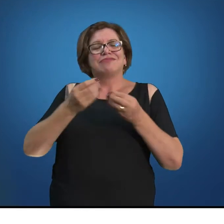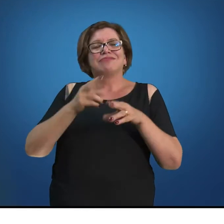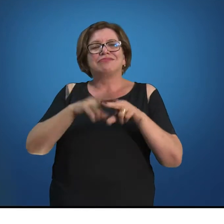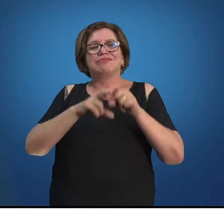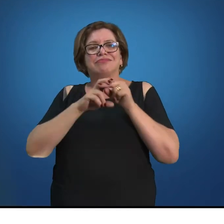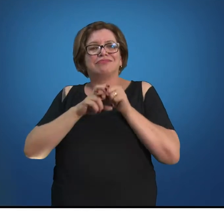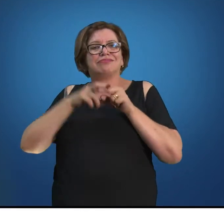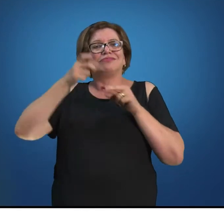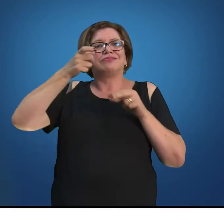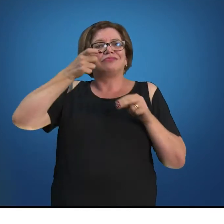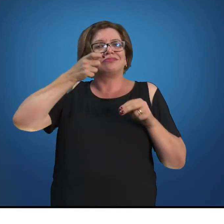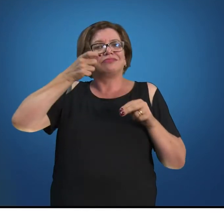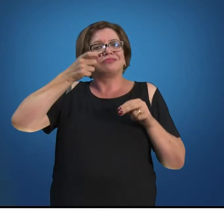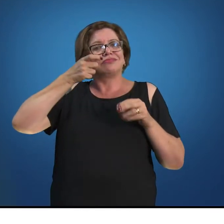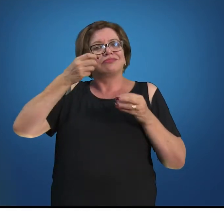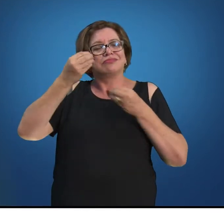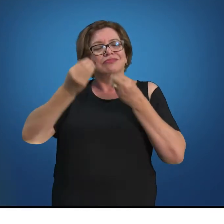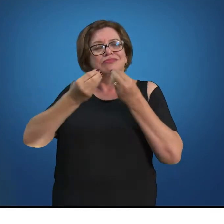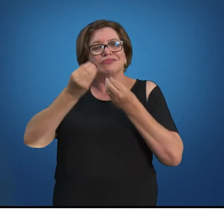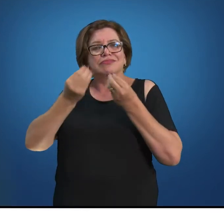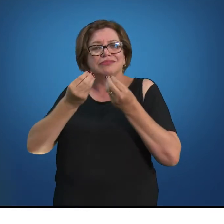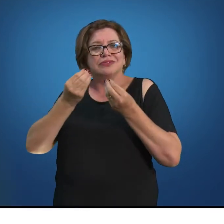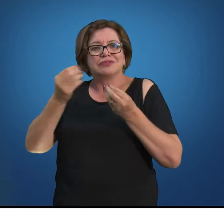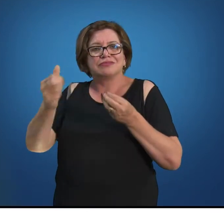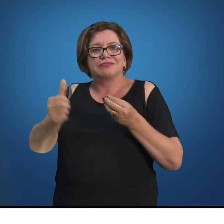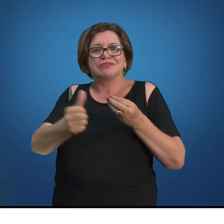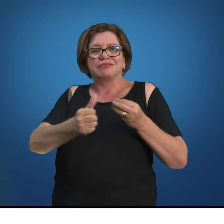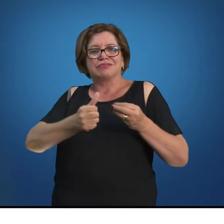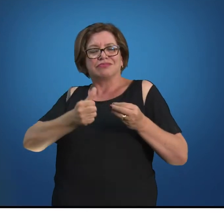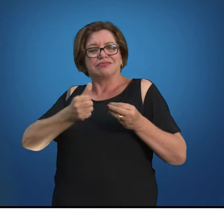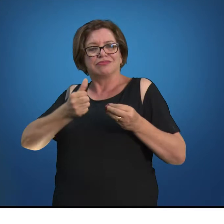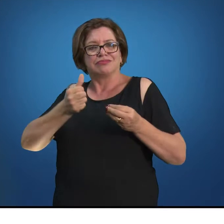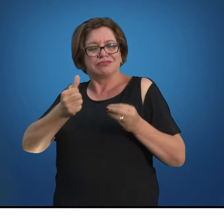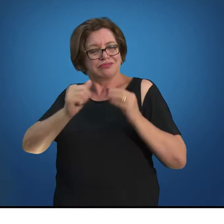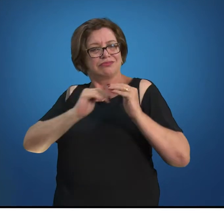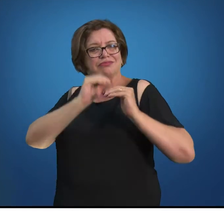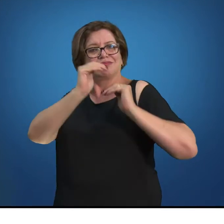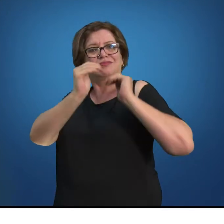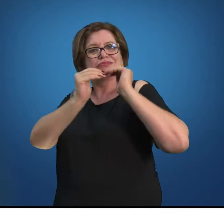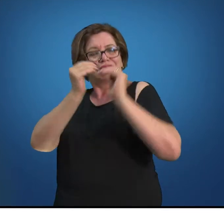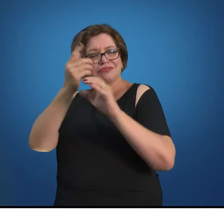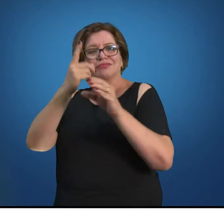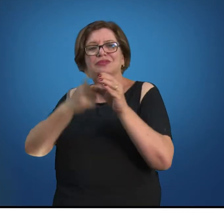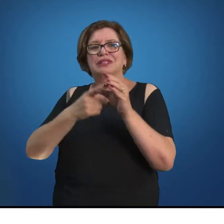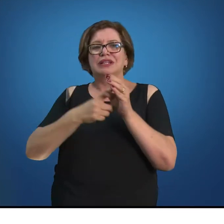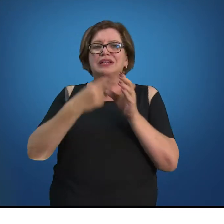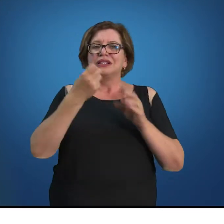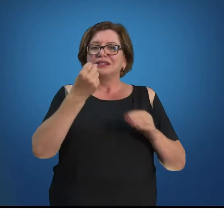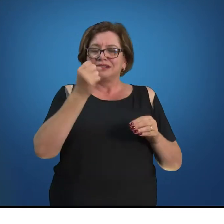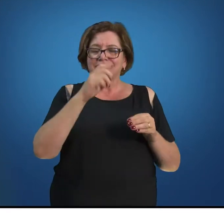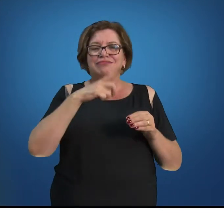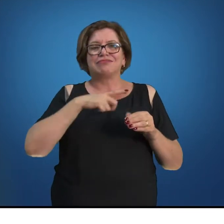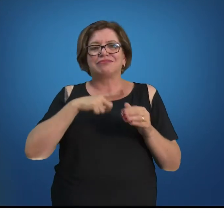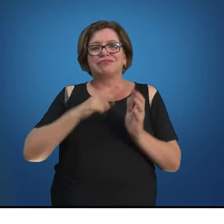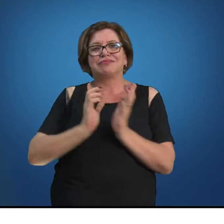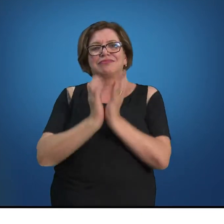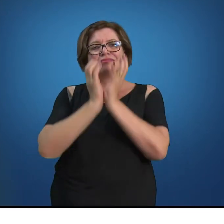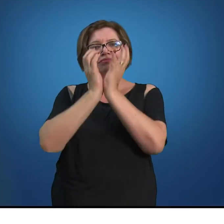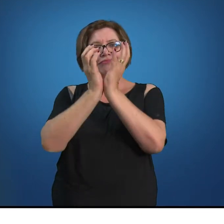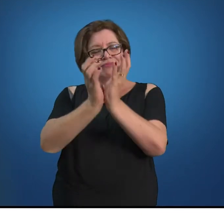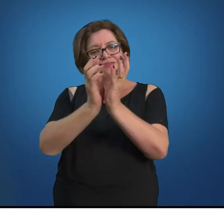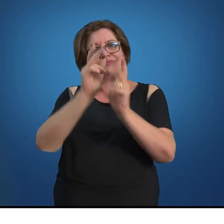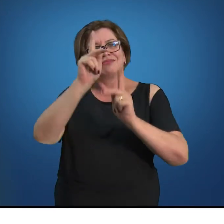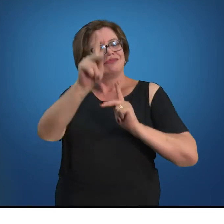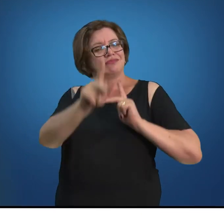um grau elevado ou uma melhor satisfação de desenvolvimento urbano se, é claro, tiver a